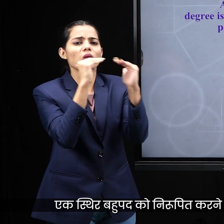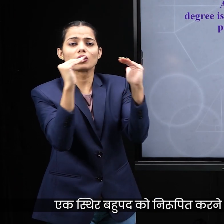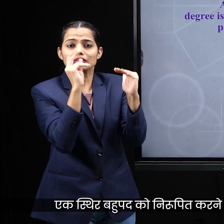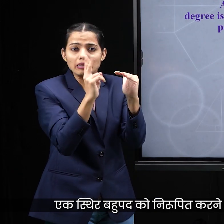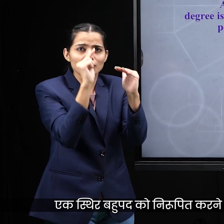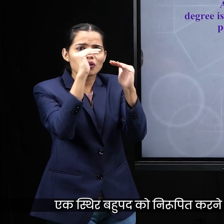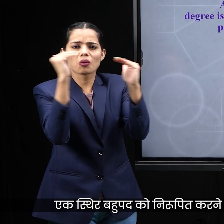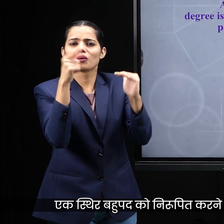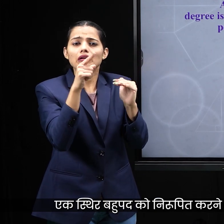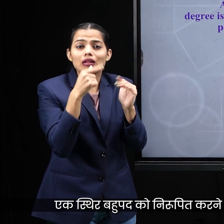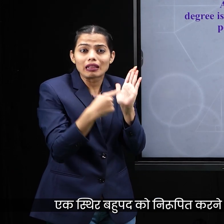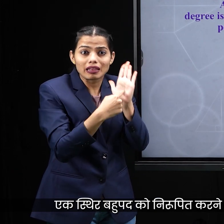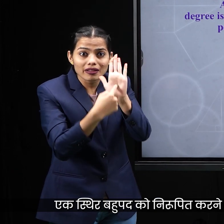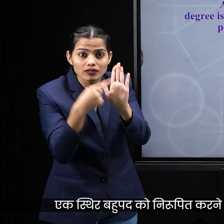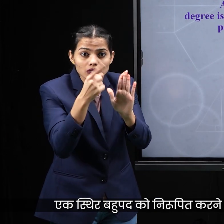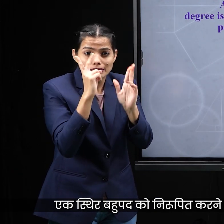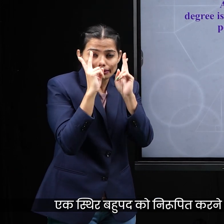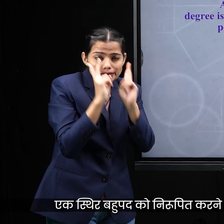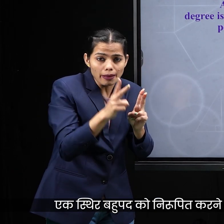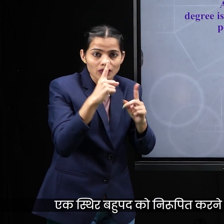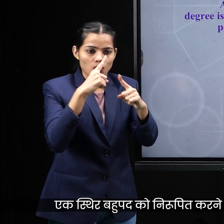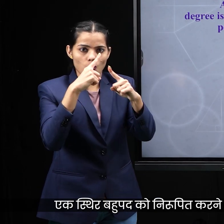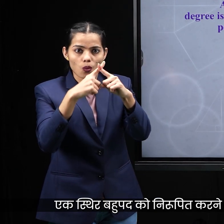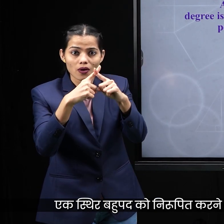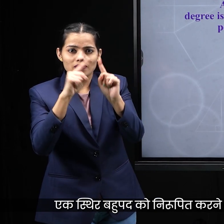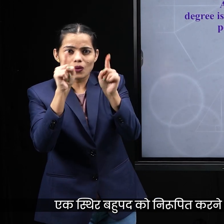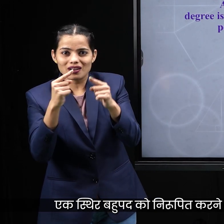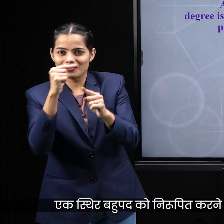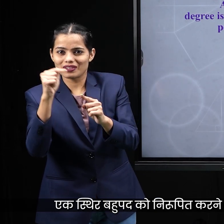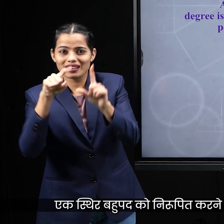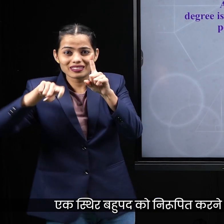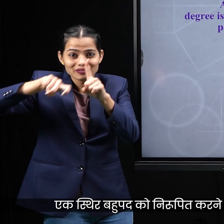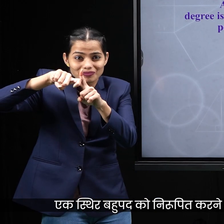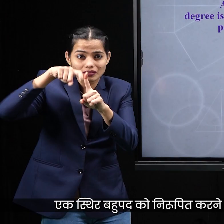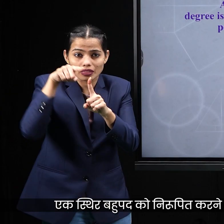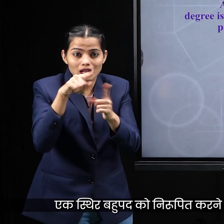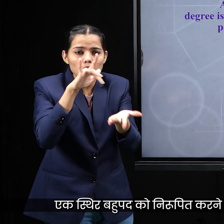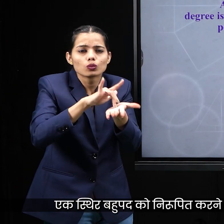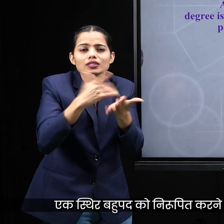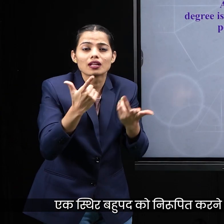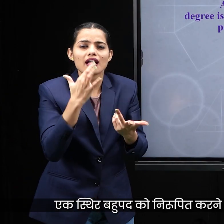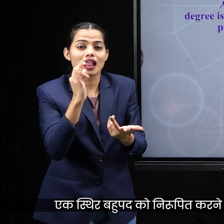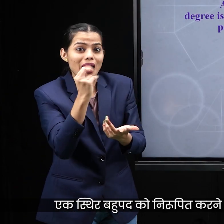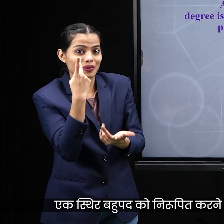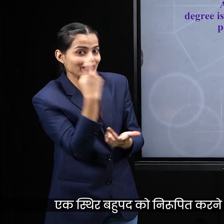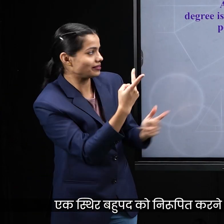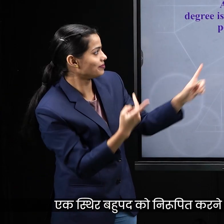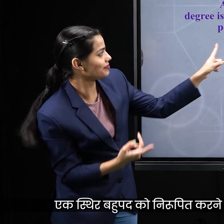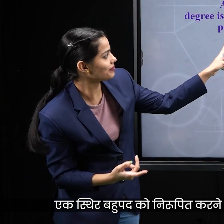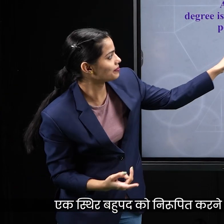एक स्थिर बहुपद को निरूपित करने का मानक रूप f(x = k) है, जहाँ